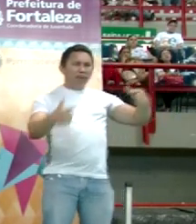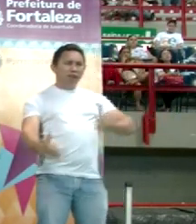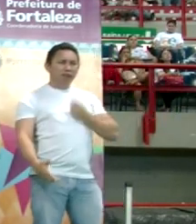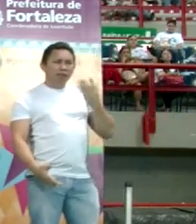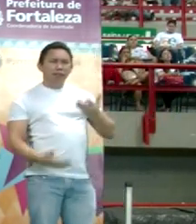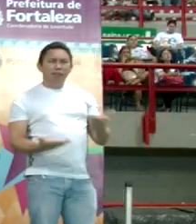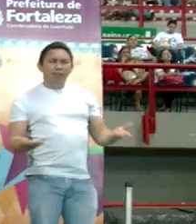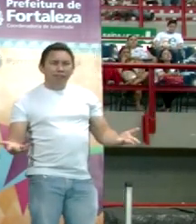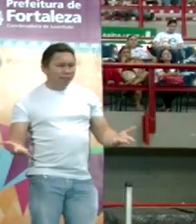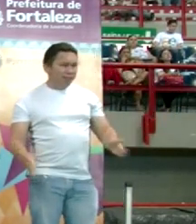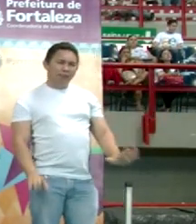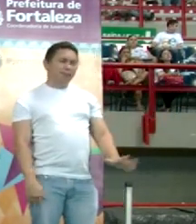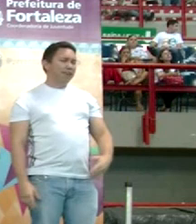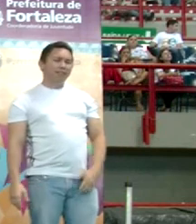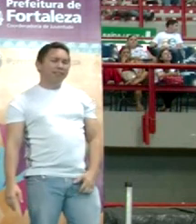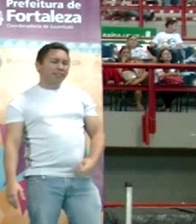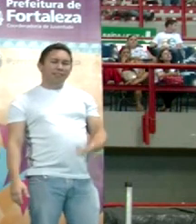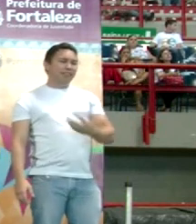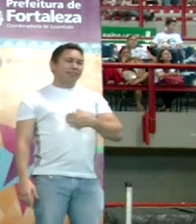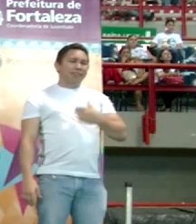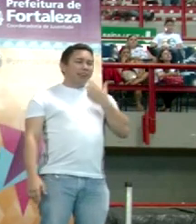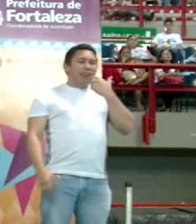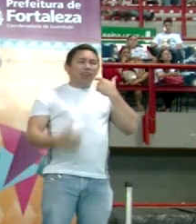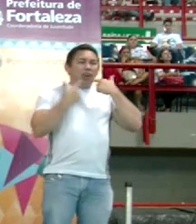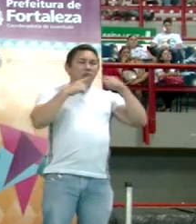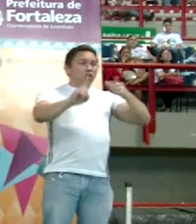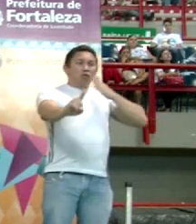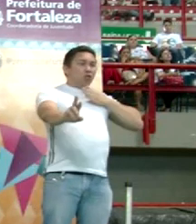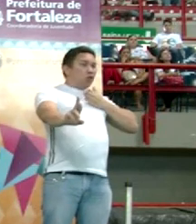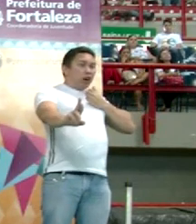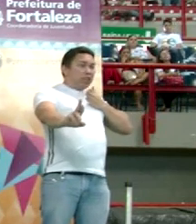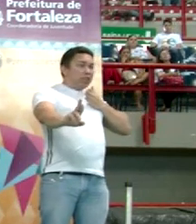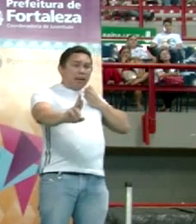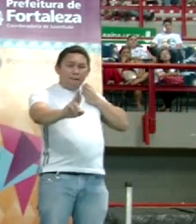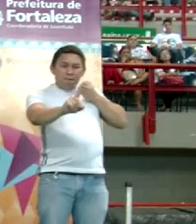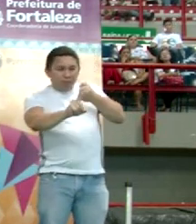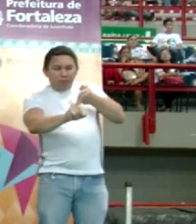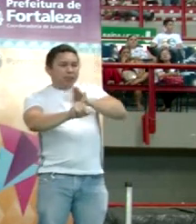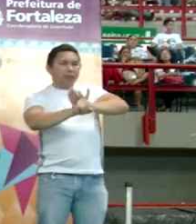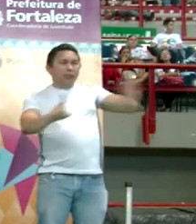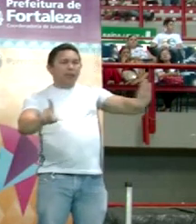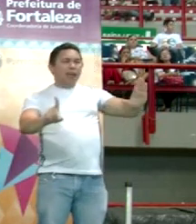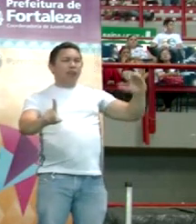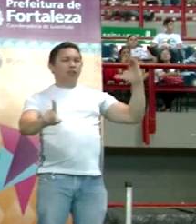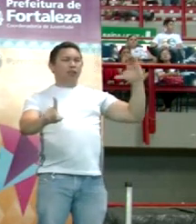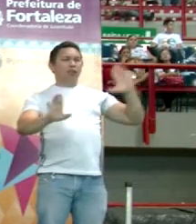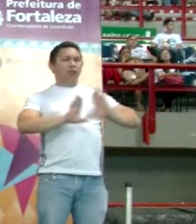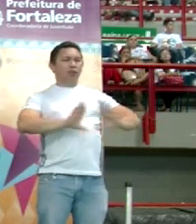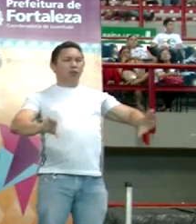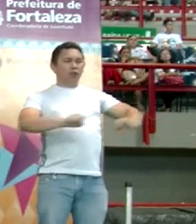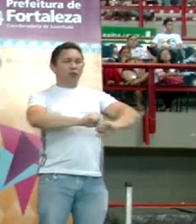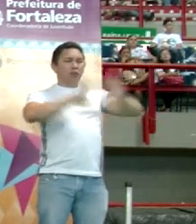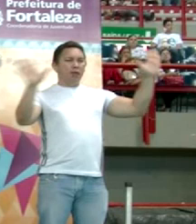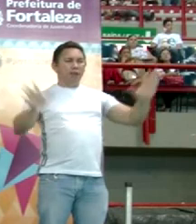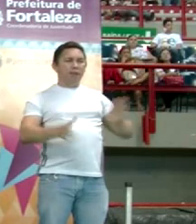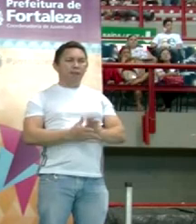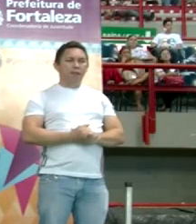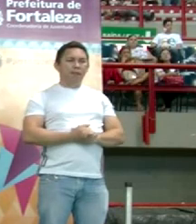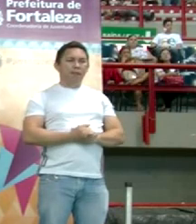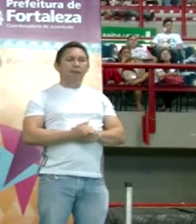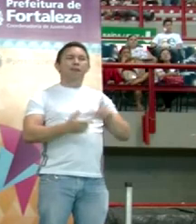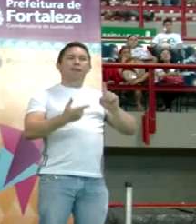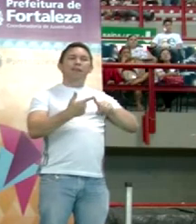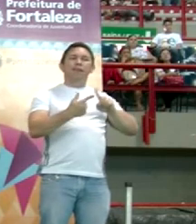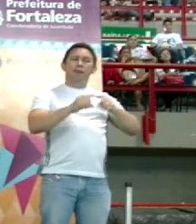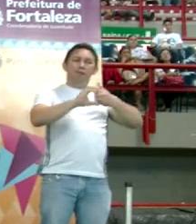né? É uma linguagem direta, clara, precisa, objetiva, técnica, científica. Opa, nós já temos aqui